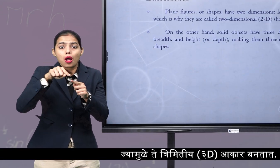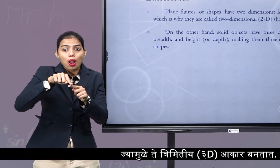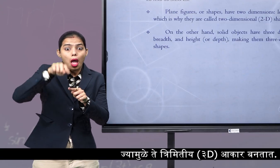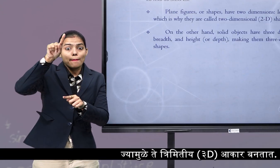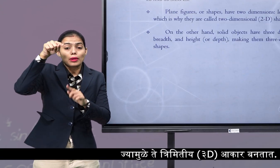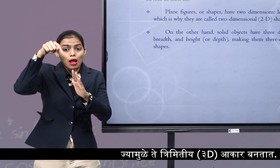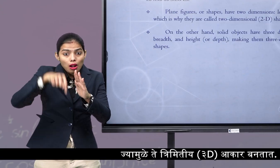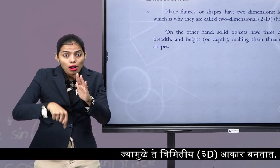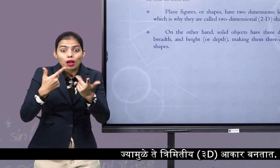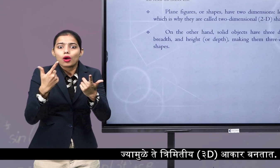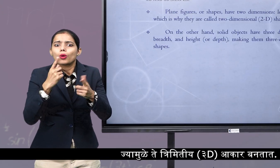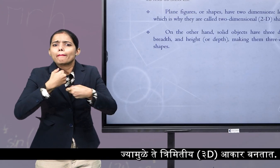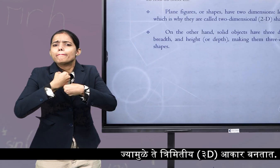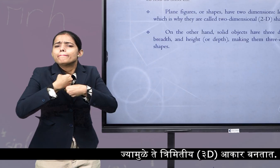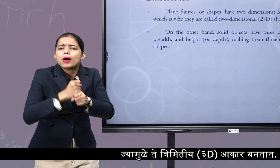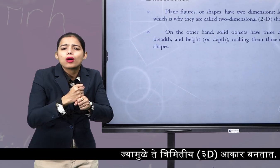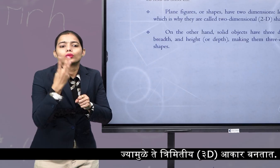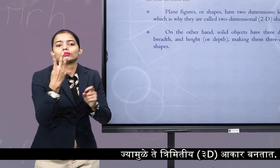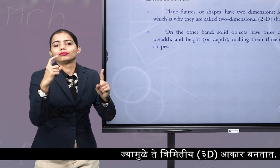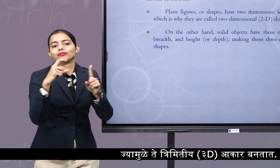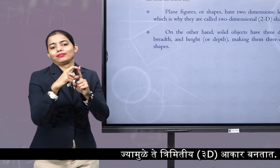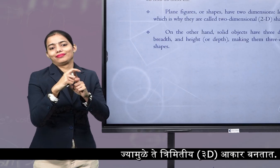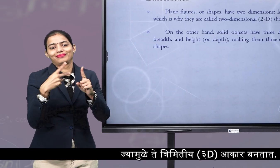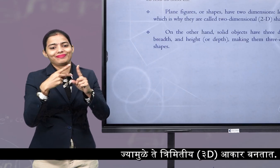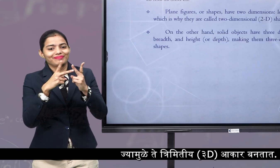ज्यामुळे ते त्रिमितीय 3D आकार बनतात.